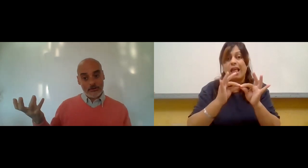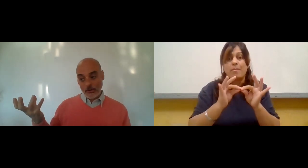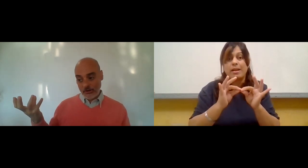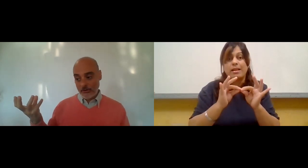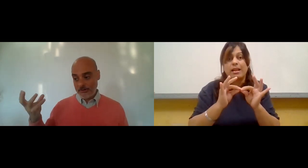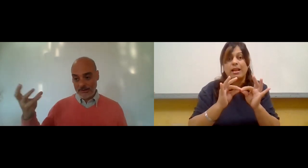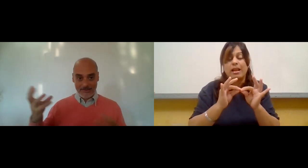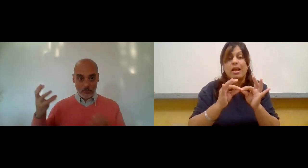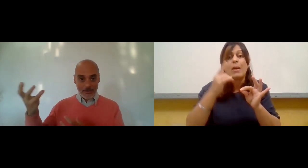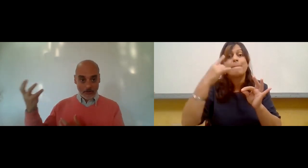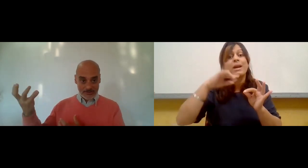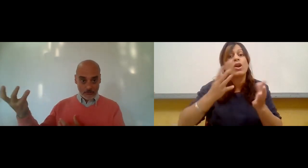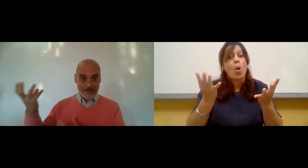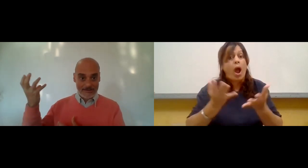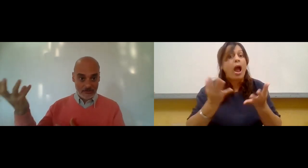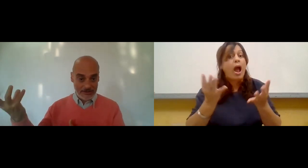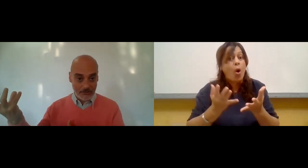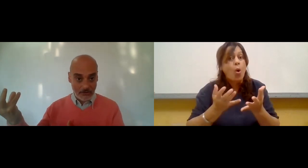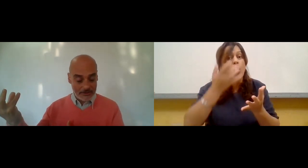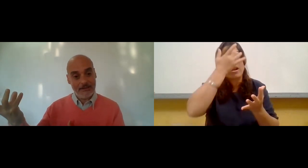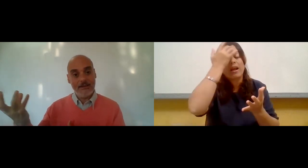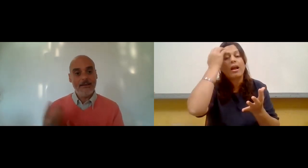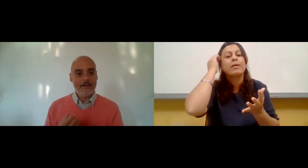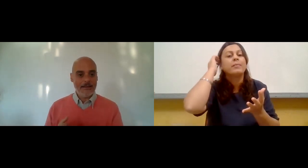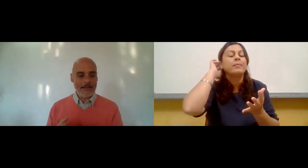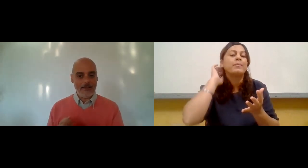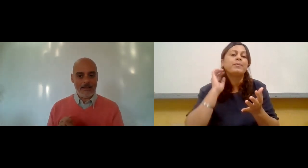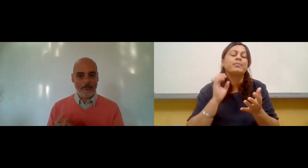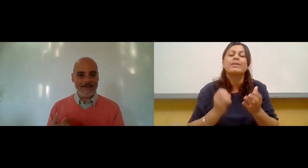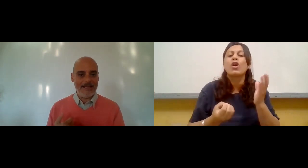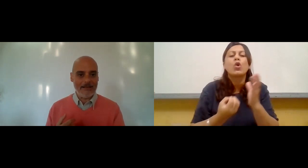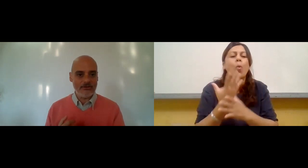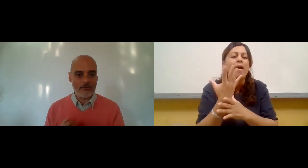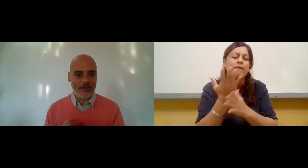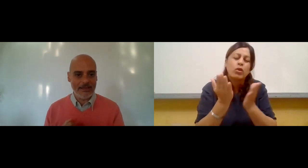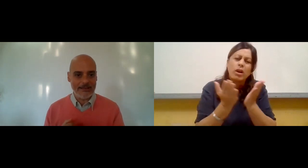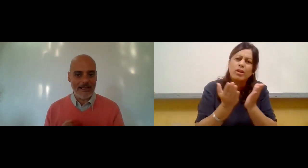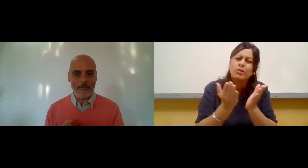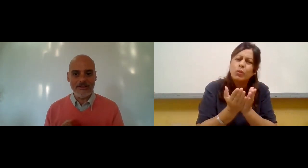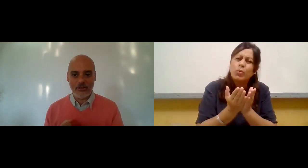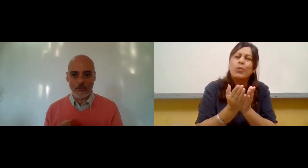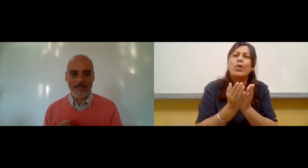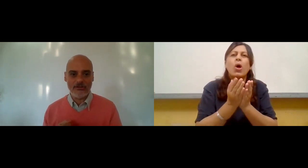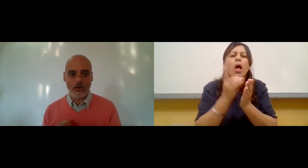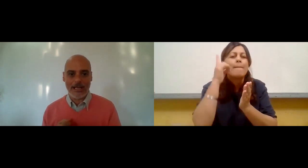nuevo marco teórico, el segundo marco conceptual que les estoy dando ahora, pensar en el concepto de que